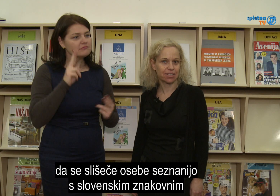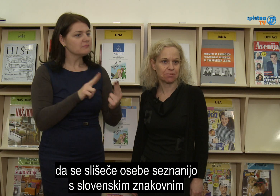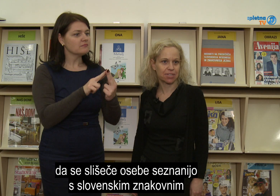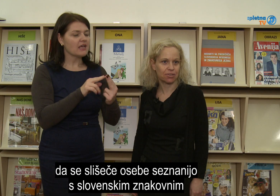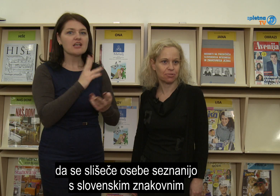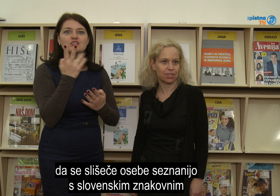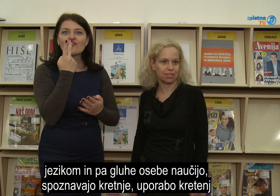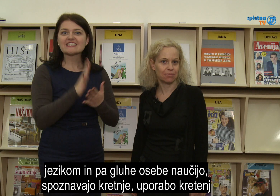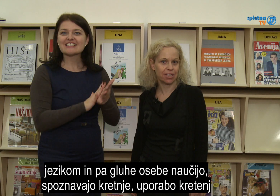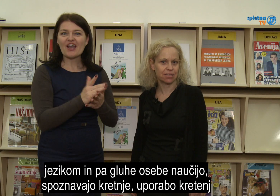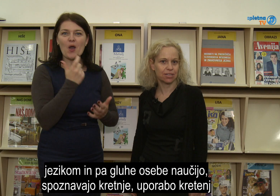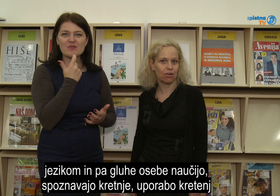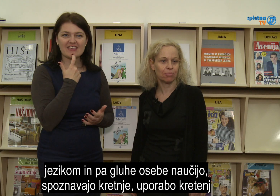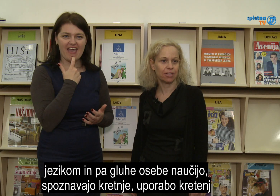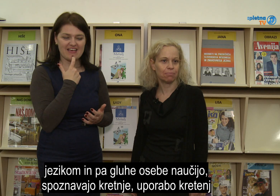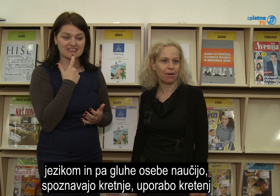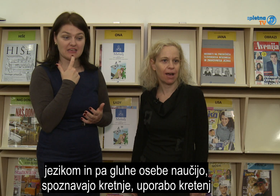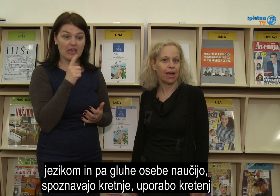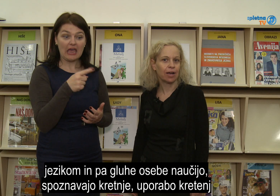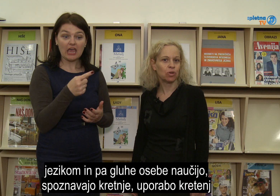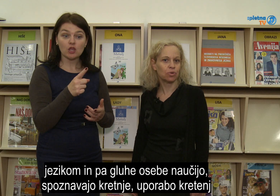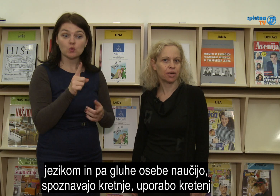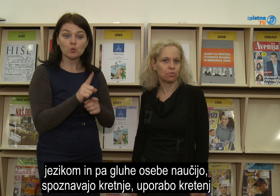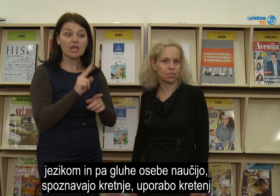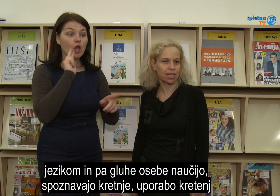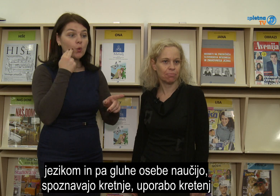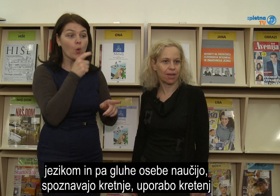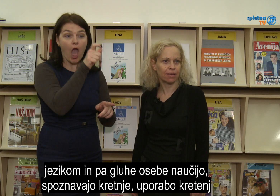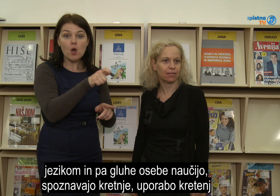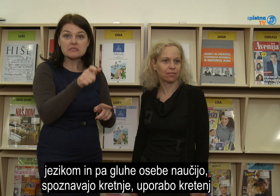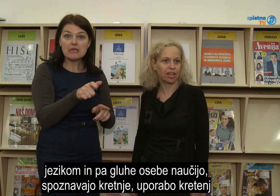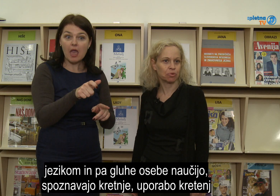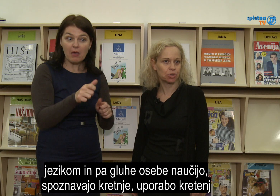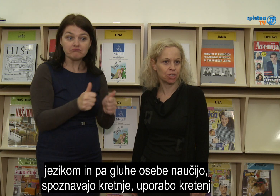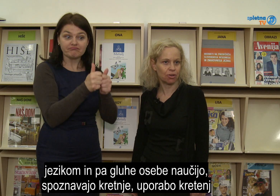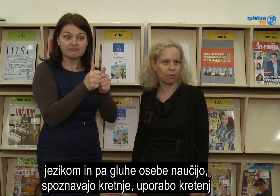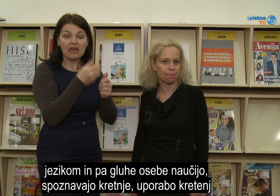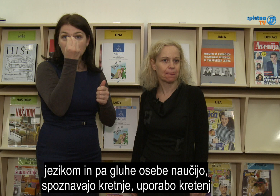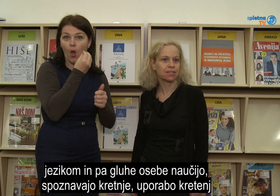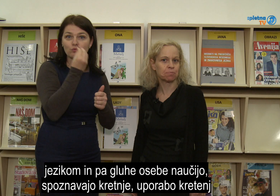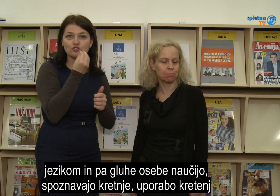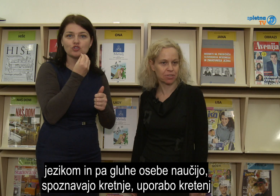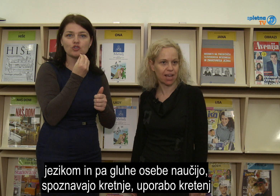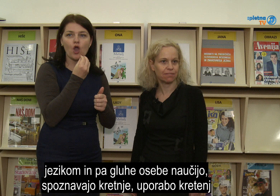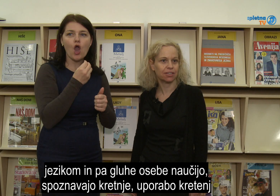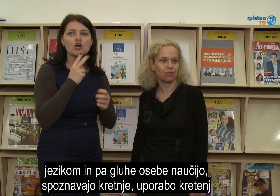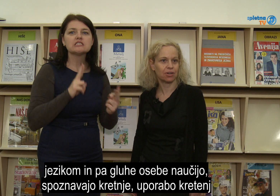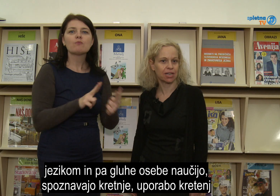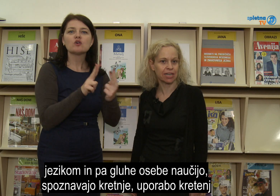slovenskim znakovnim jezikom in pa gluhe osebe naučijo, spoznavajo